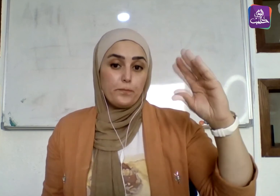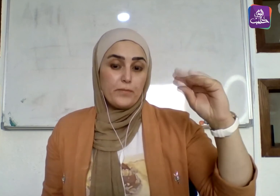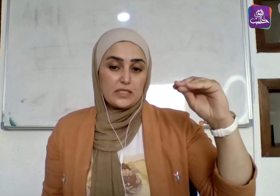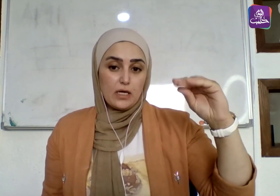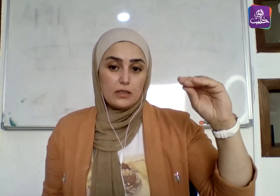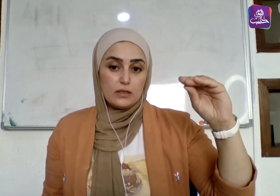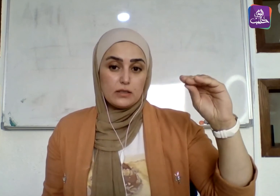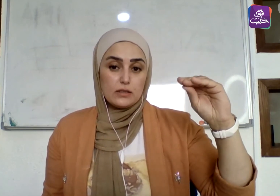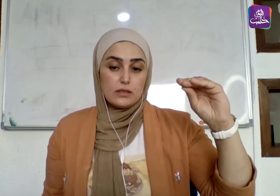متى